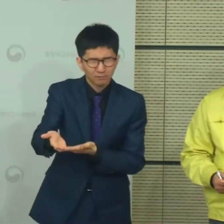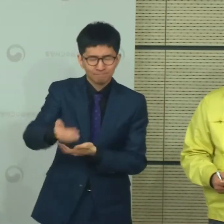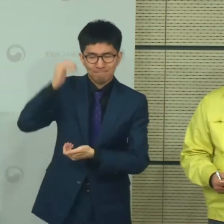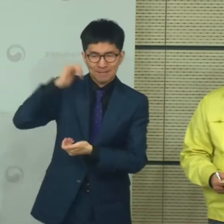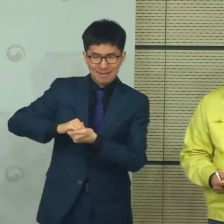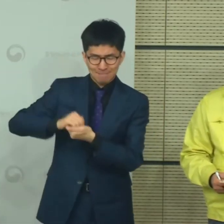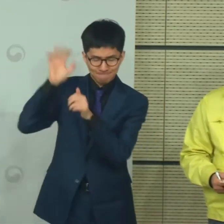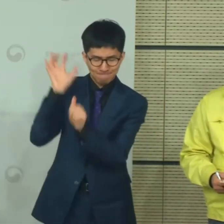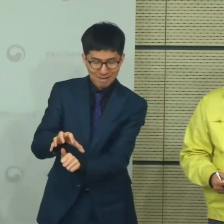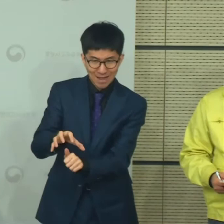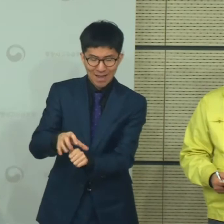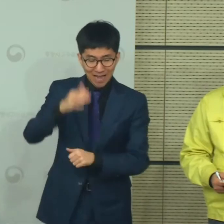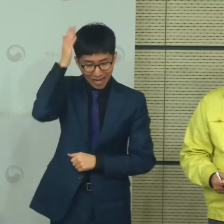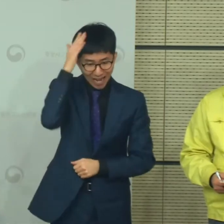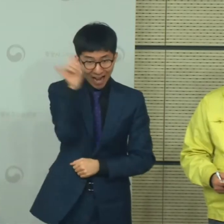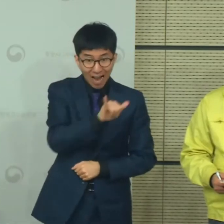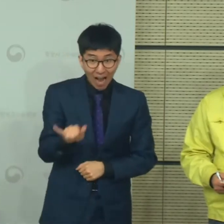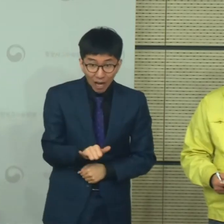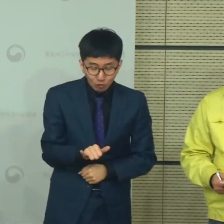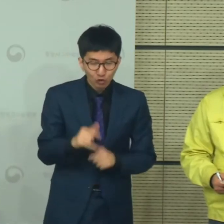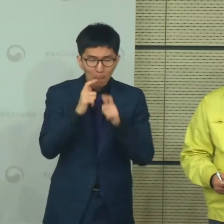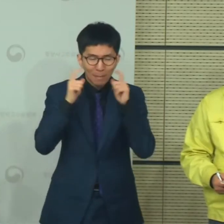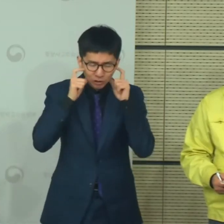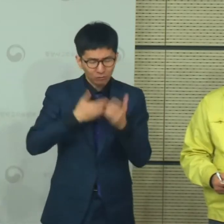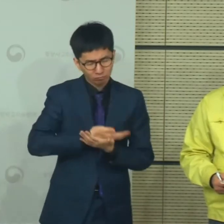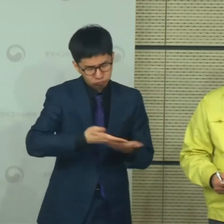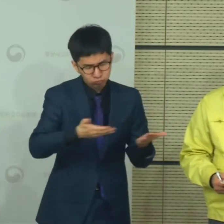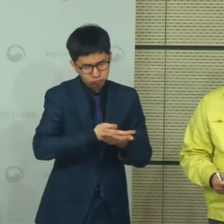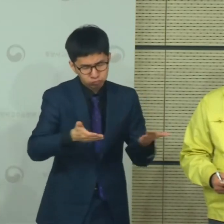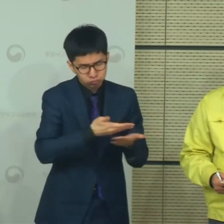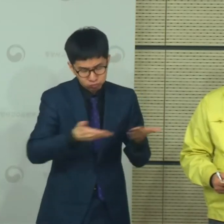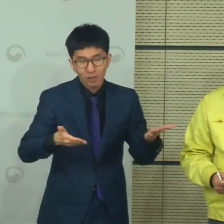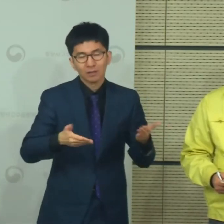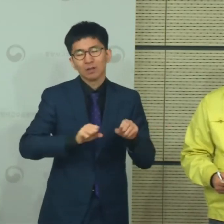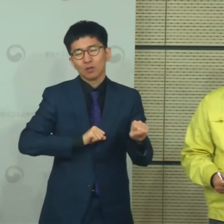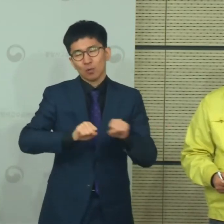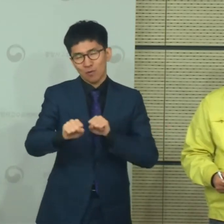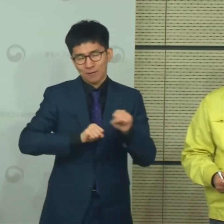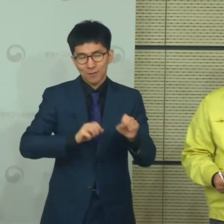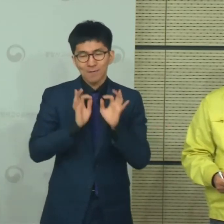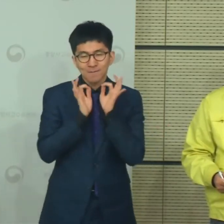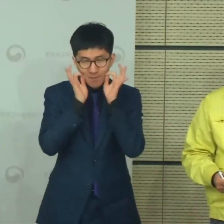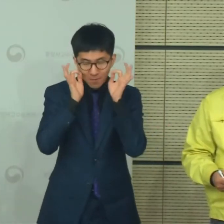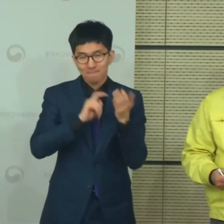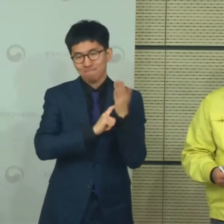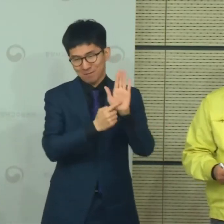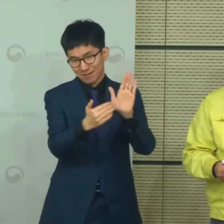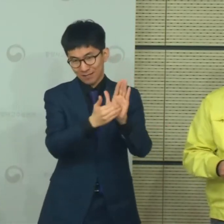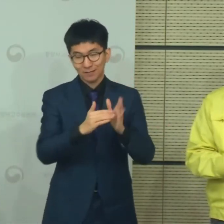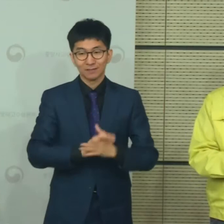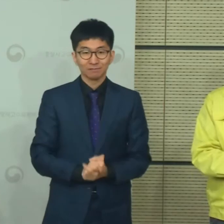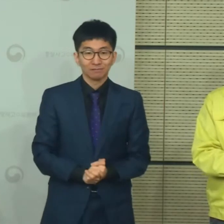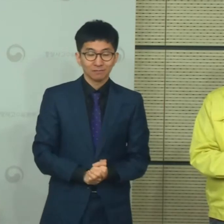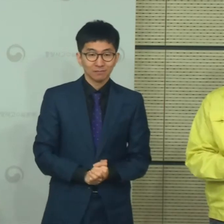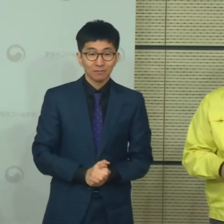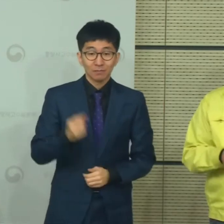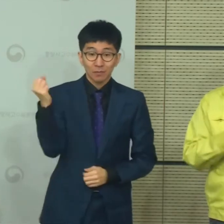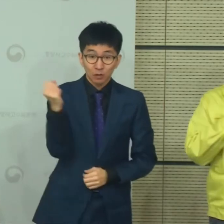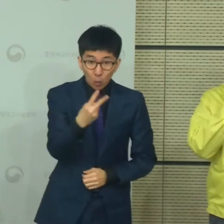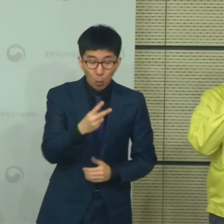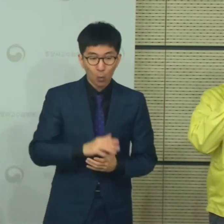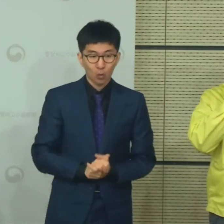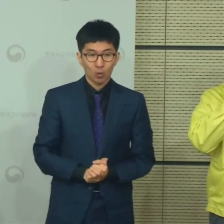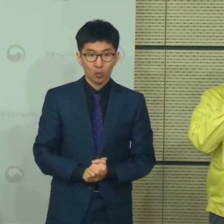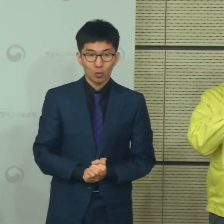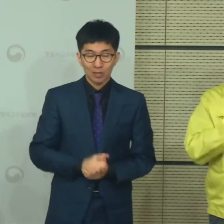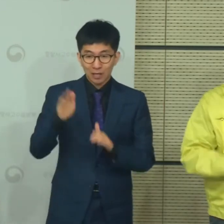국내 유통되는 물량으로 전환시키기 위한 그런 조치입니다. 그리고 동시에 우리가 공적